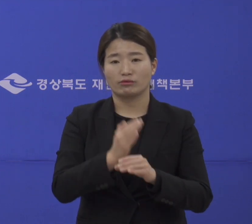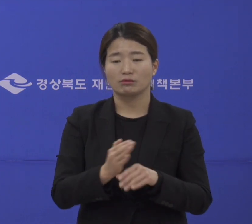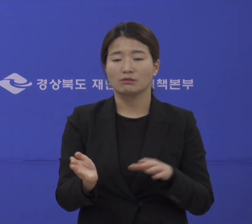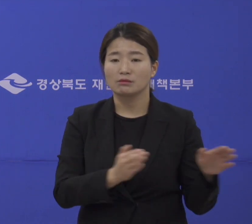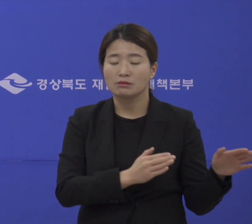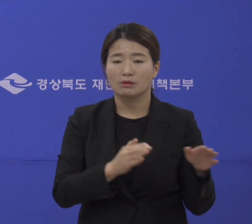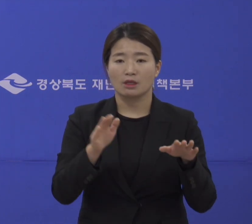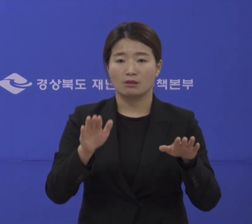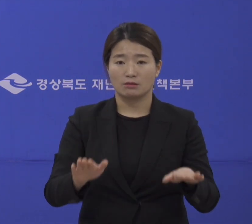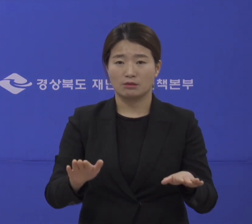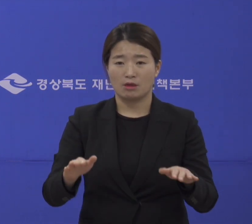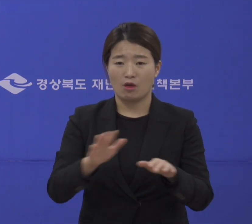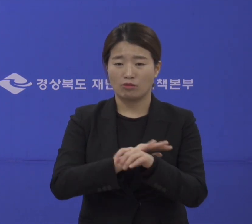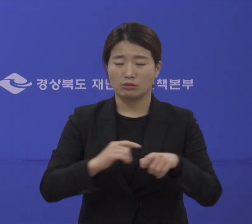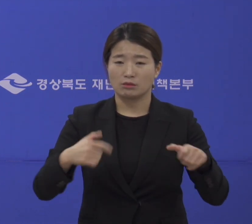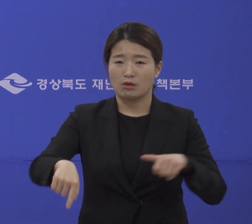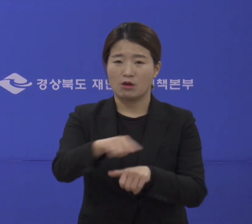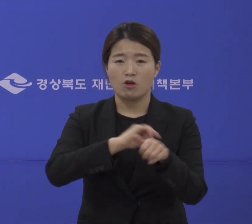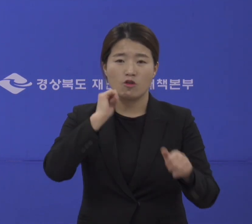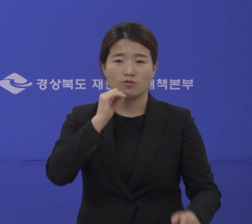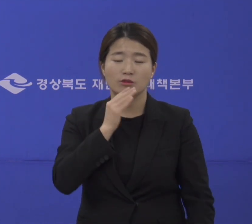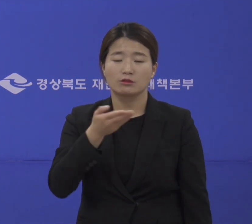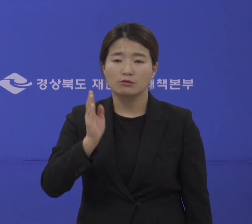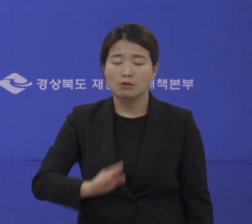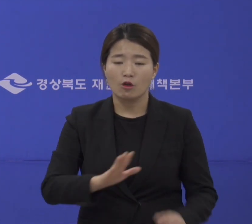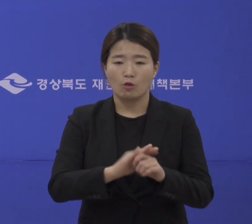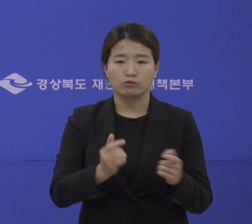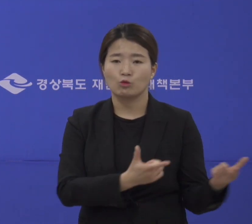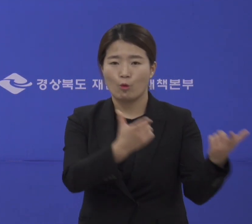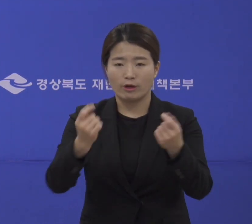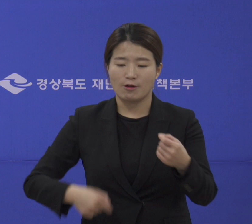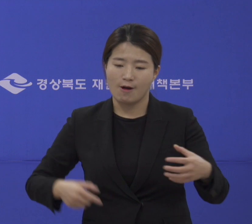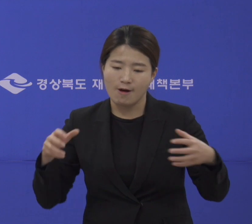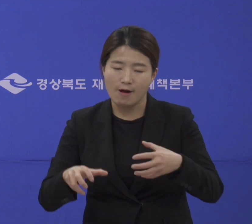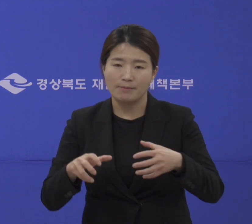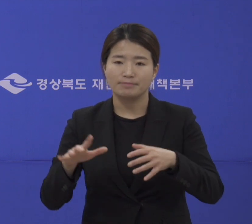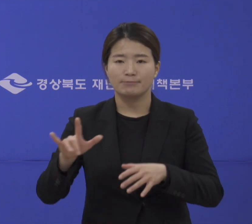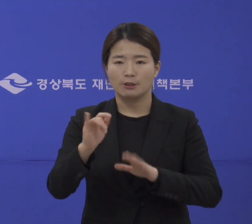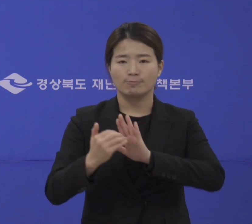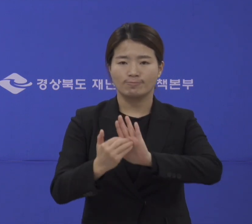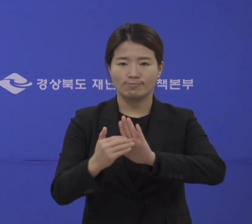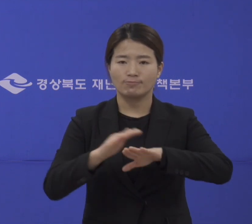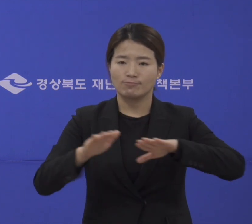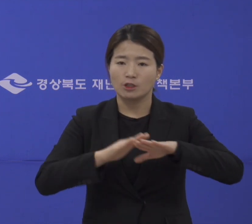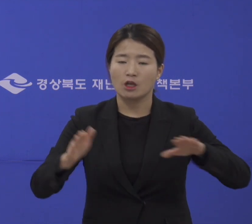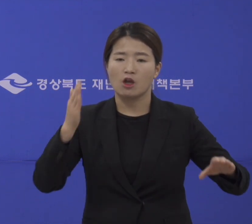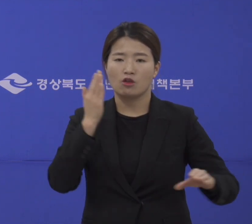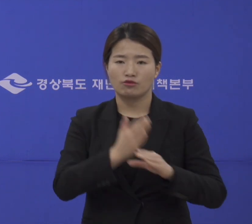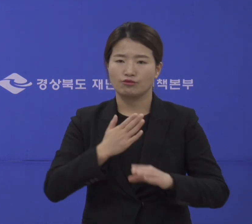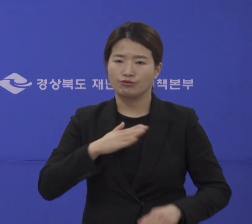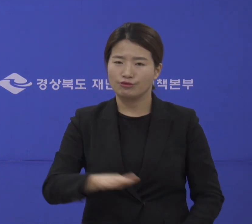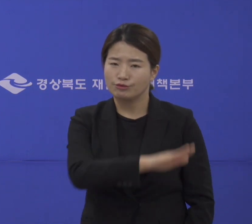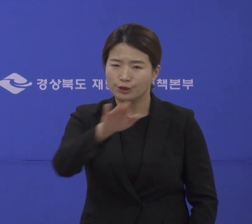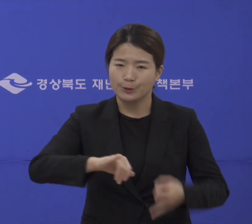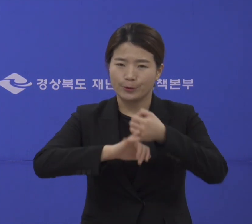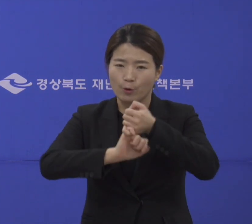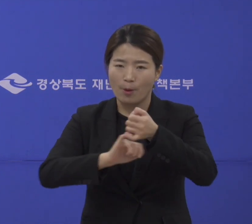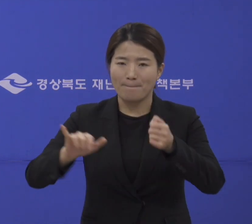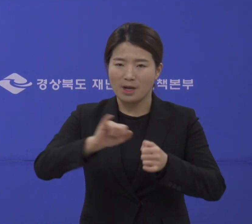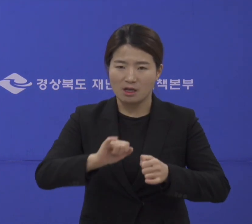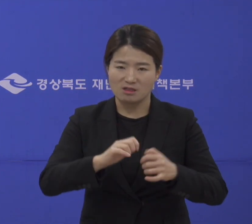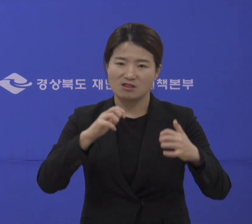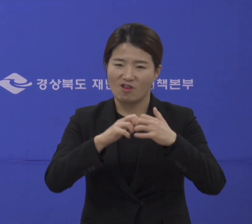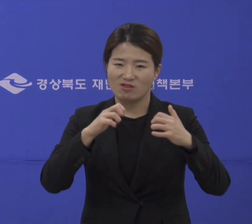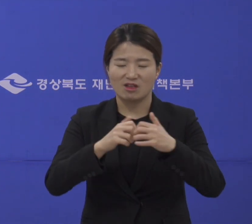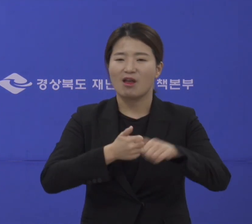이처럼 경상북도가 어려운 가운데서 도민 전체가 단합해서 바이러스와 맞서고 있습니다. 우리는 반드시 바이러스 전쟁에서